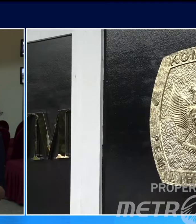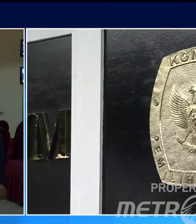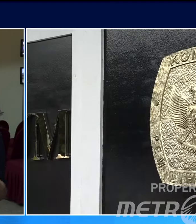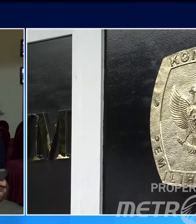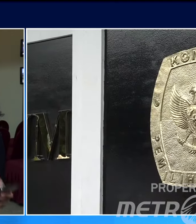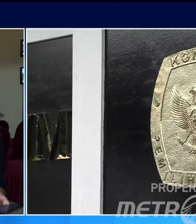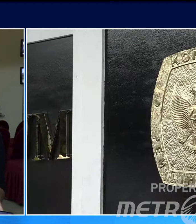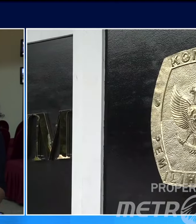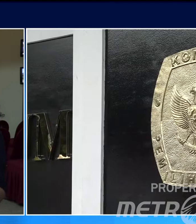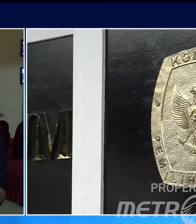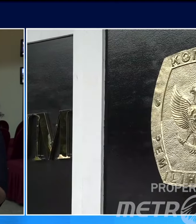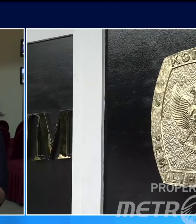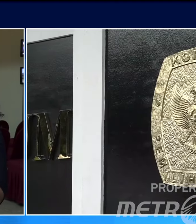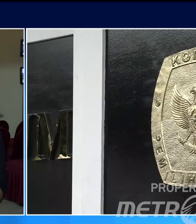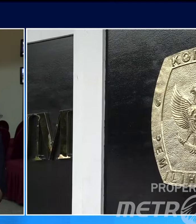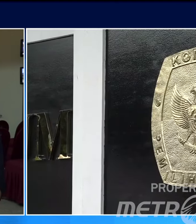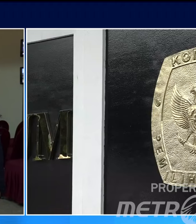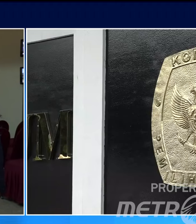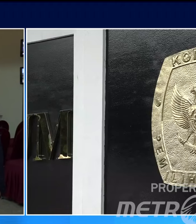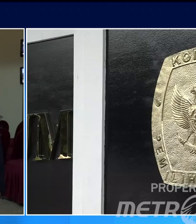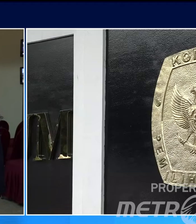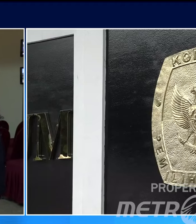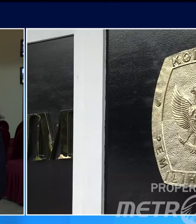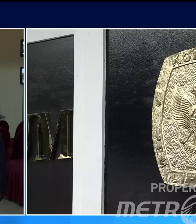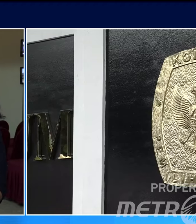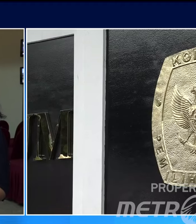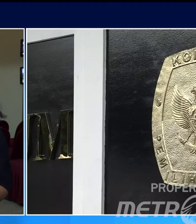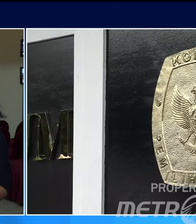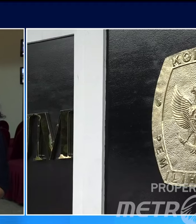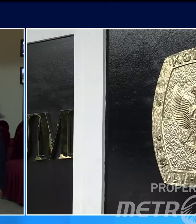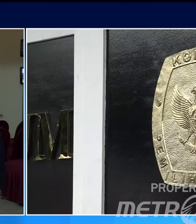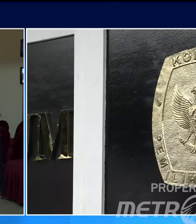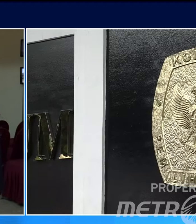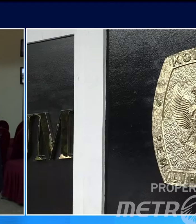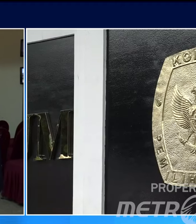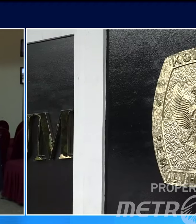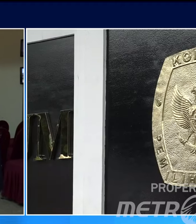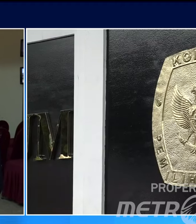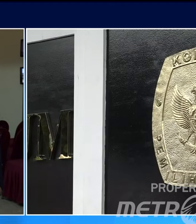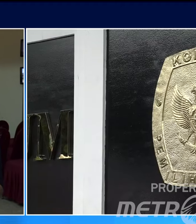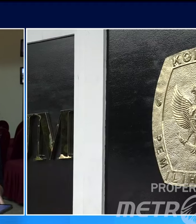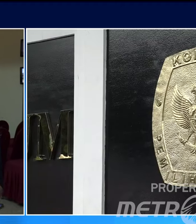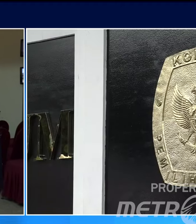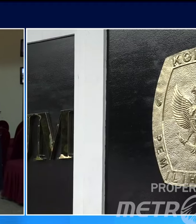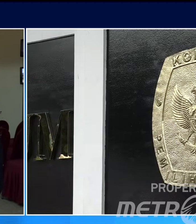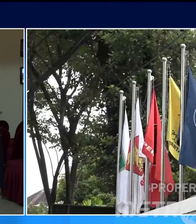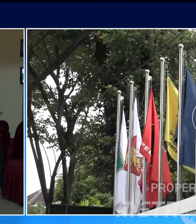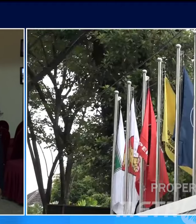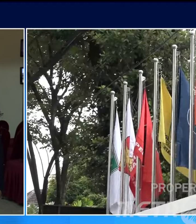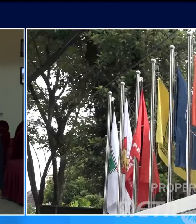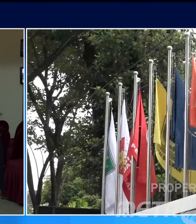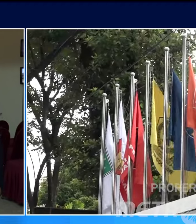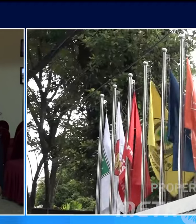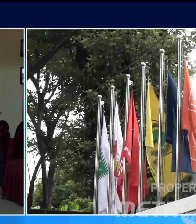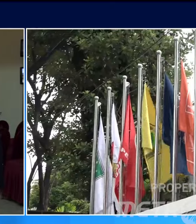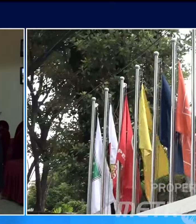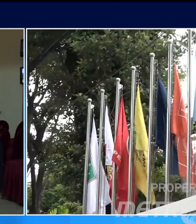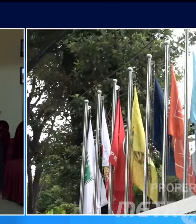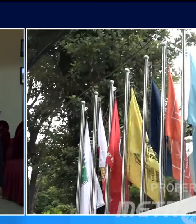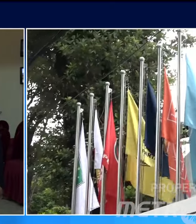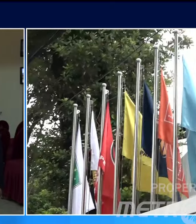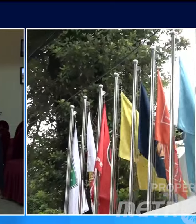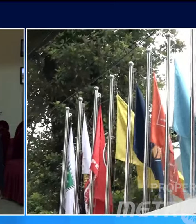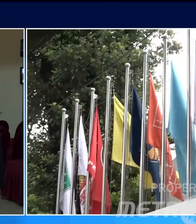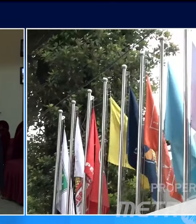bahwa rapat pleno tersebut akan segera dimulai. Nah, sebagai informasi, rapat ini nantinya akan dimulai dari rekapitulasi